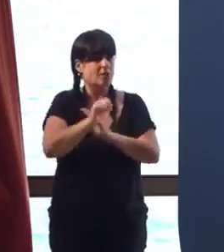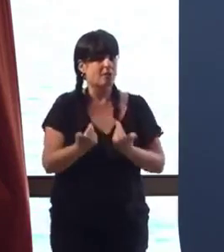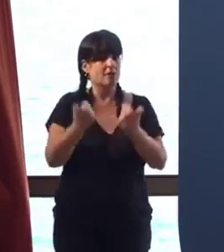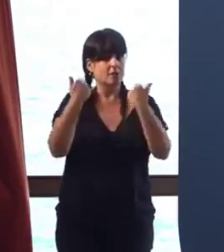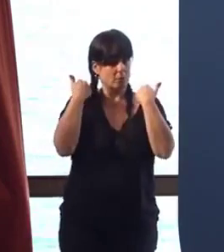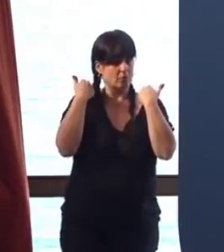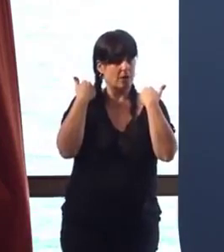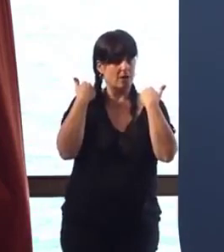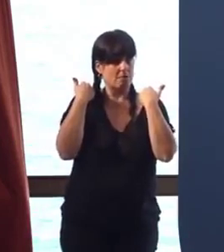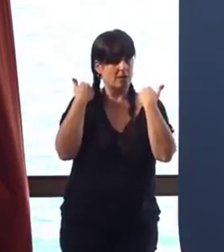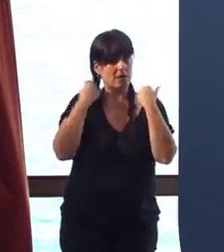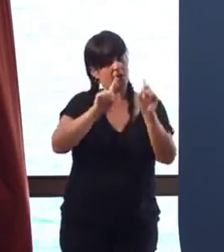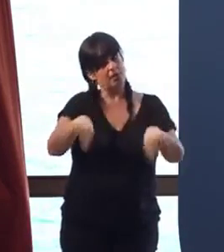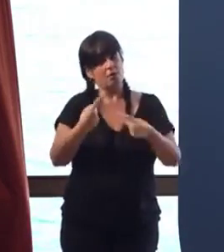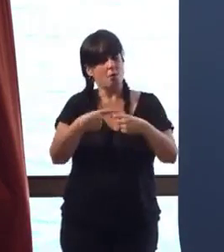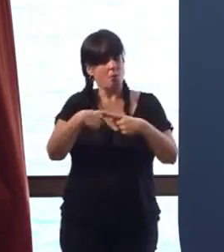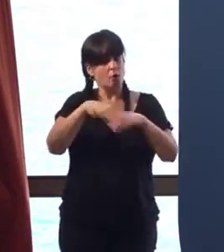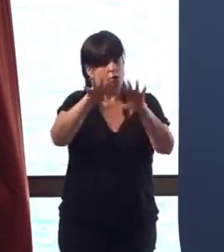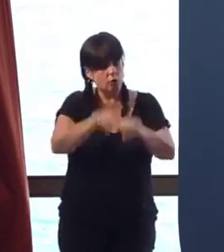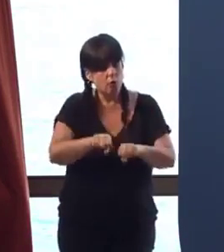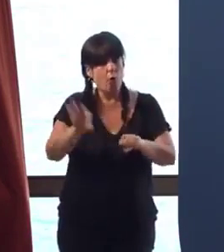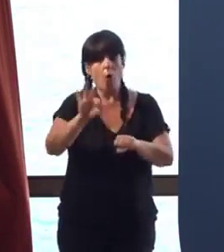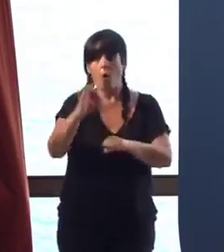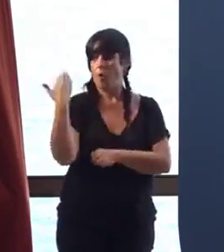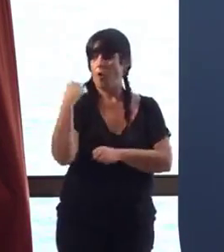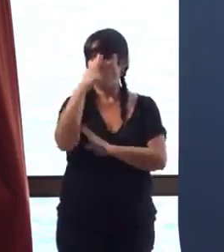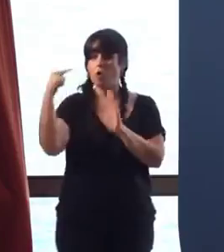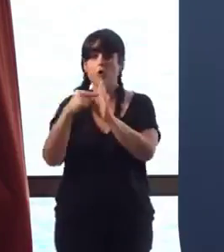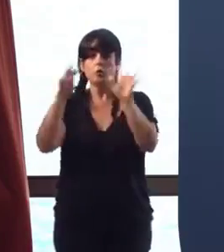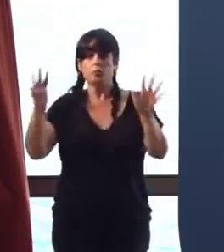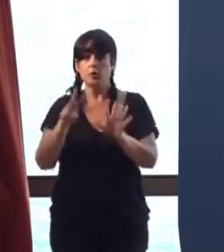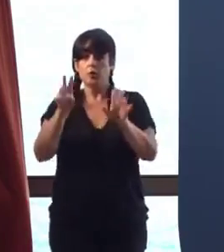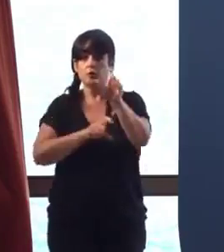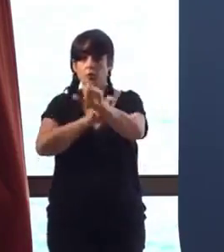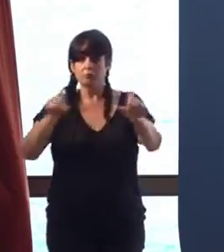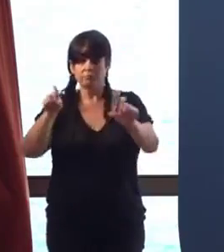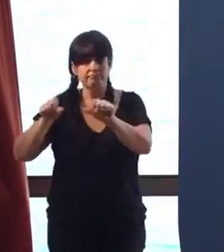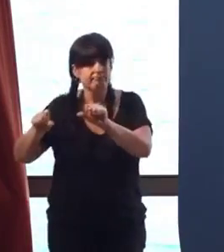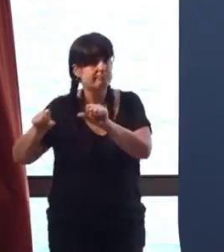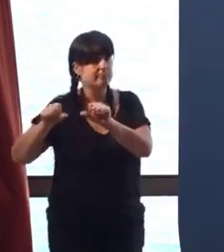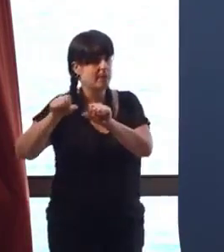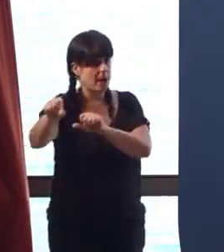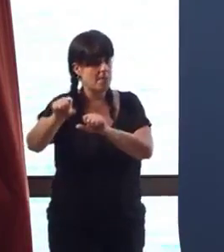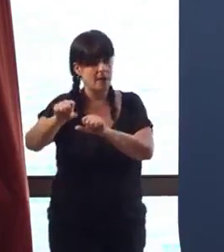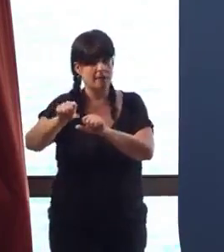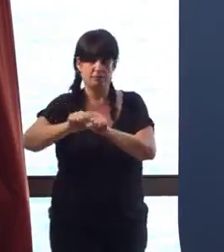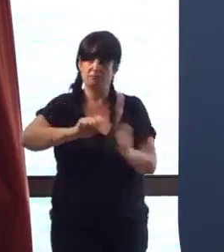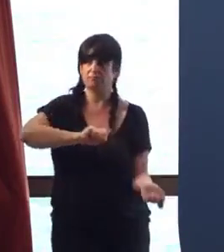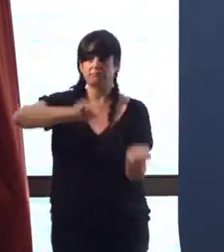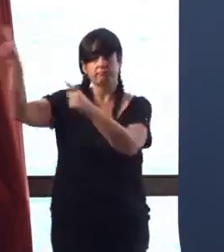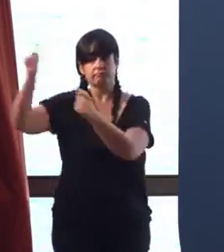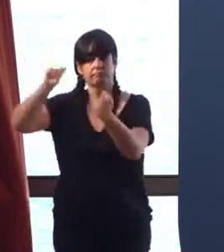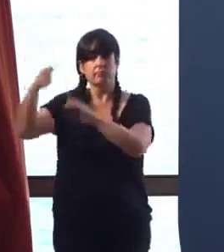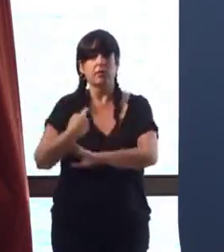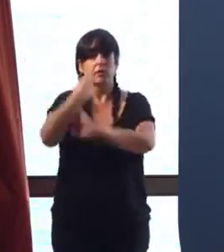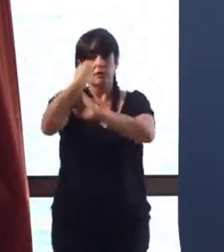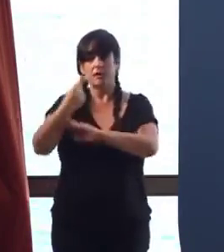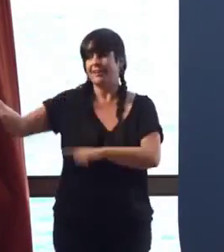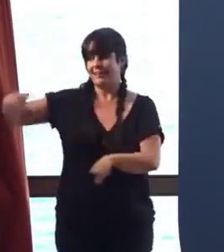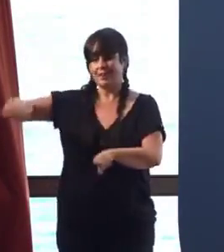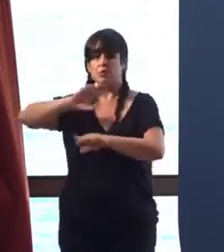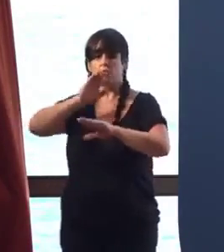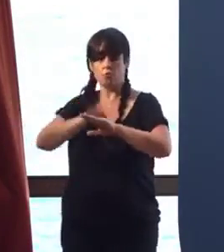responsable de que desde el año 2008 más de 200.000 gallegos y gallegas hayan tenido que emigrar. El problema no solamente es que